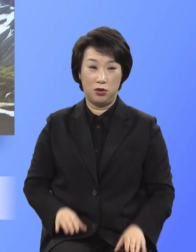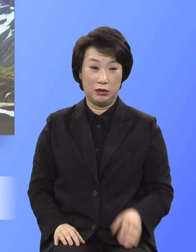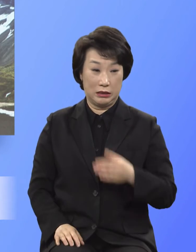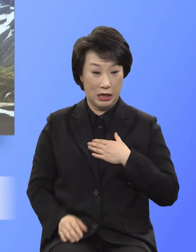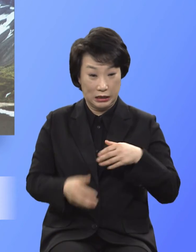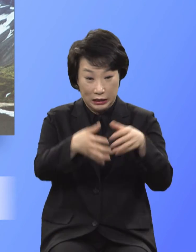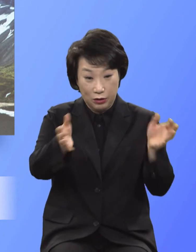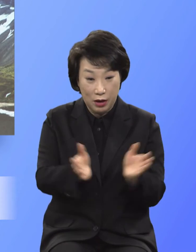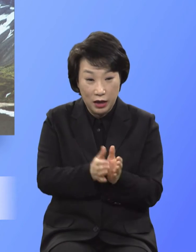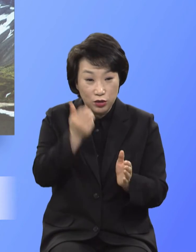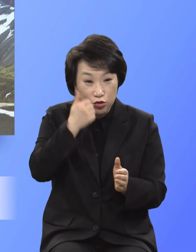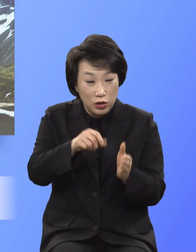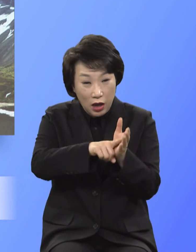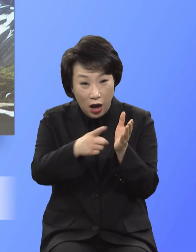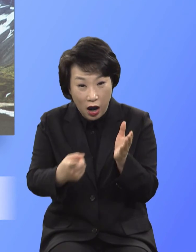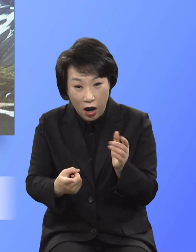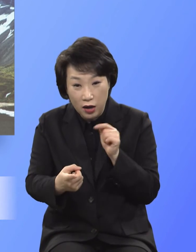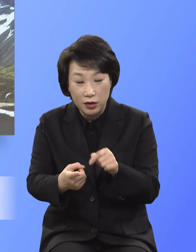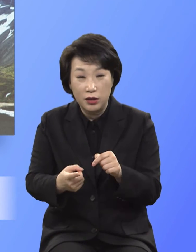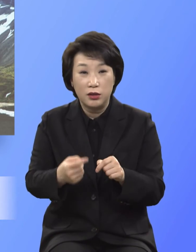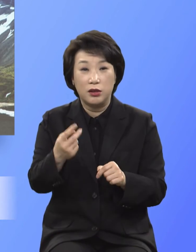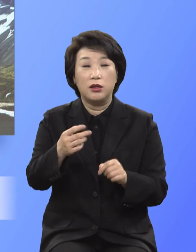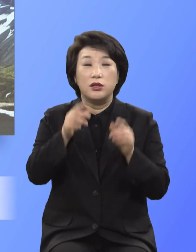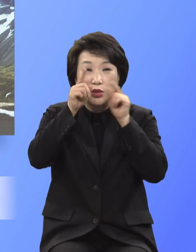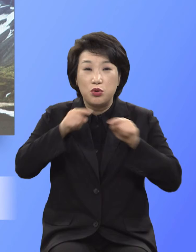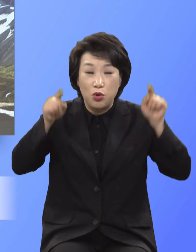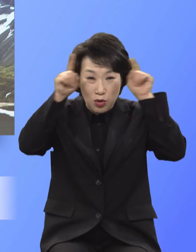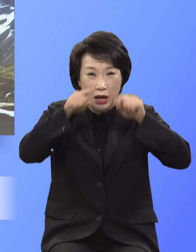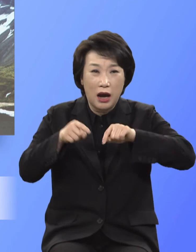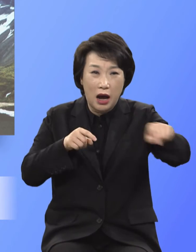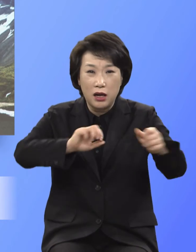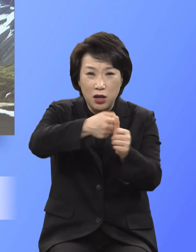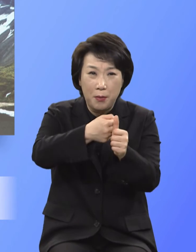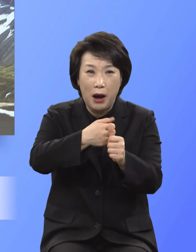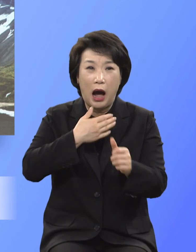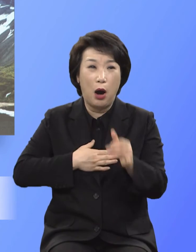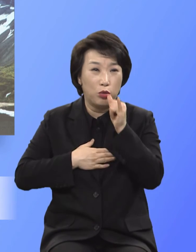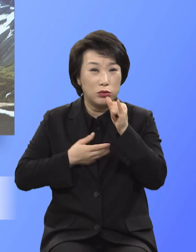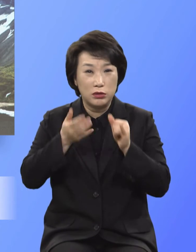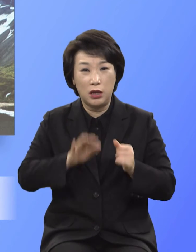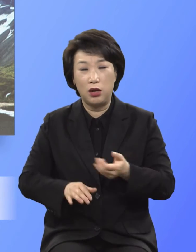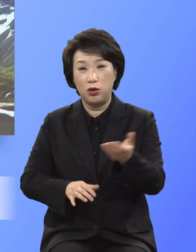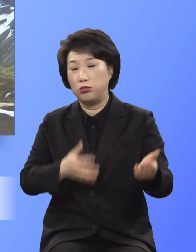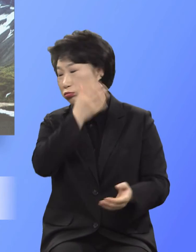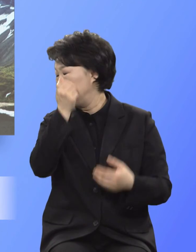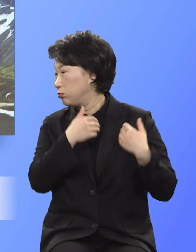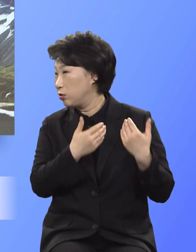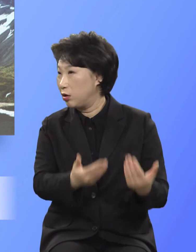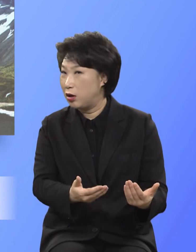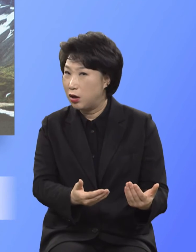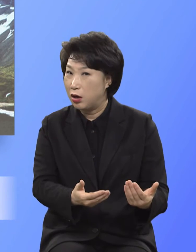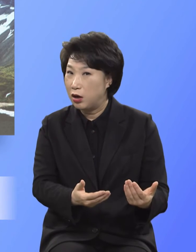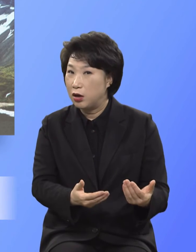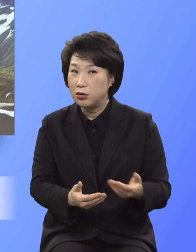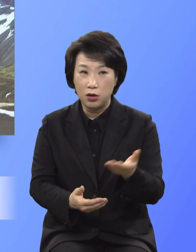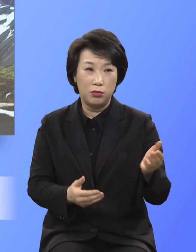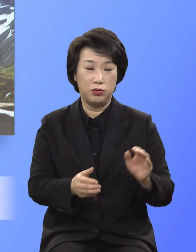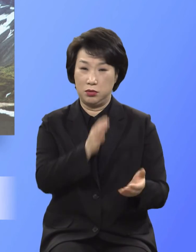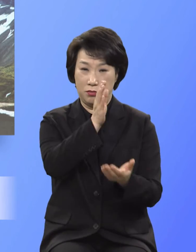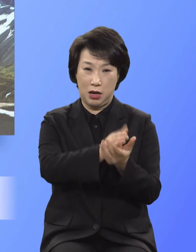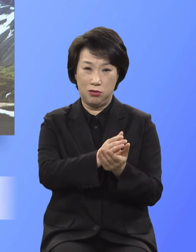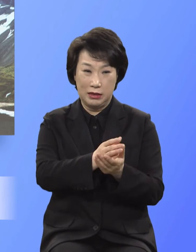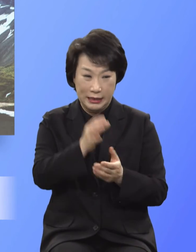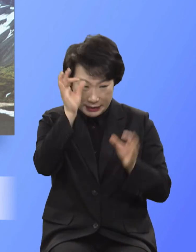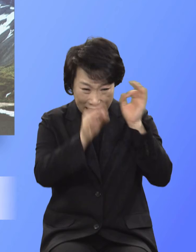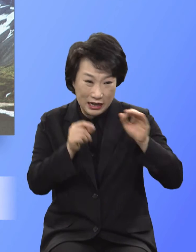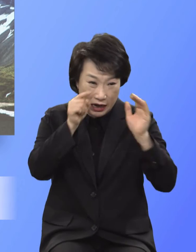기관에서 잊어버린 영혼이 죄 아래서 지옥의 형벌을 받을 것을 빤히 알면서도 쫓아가고